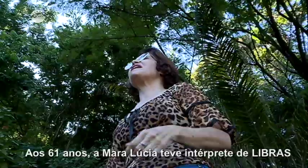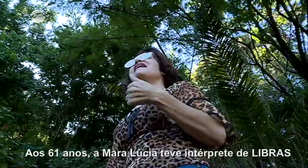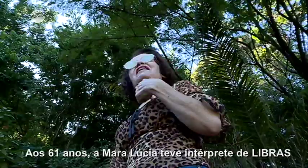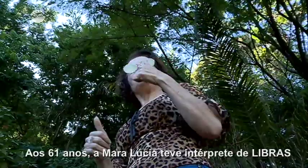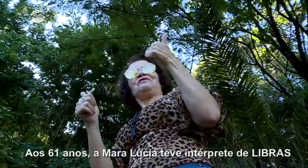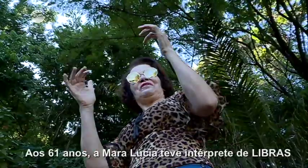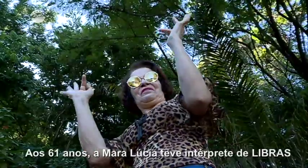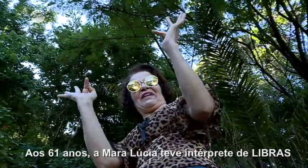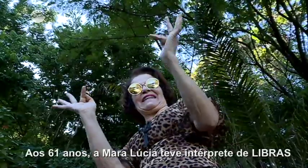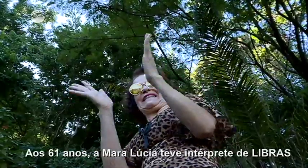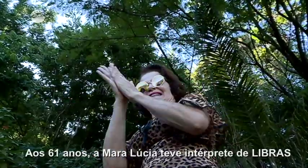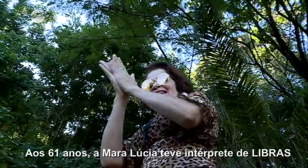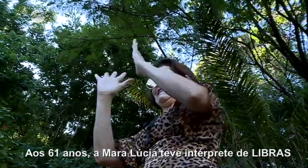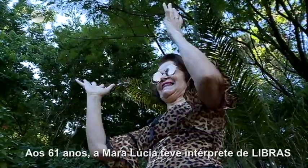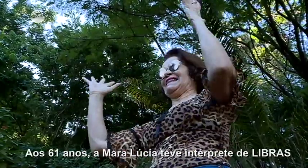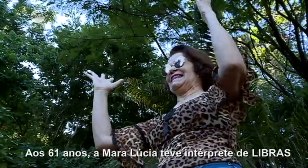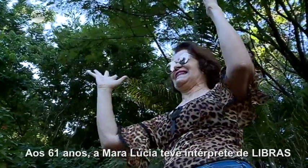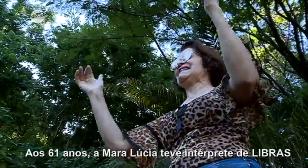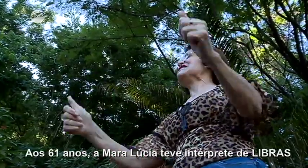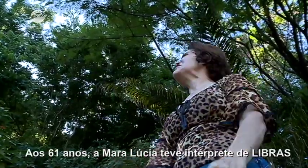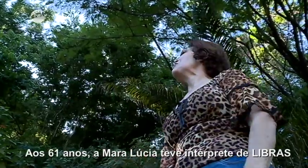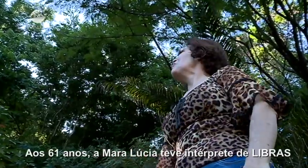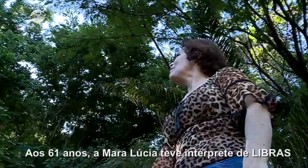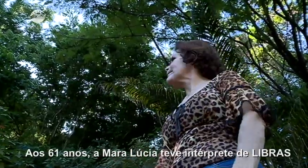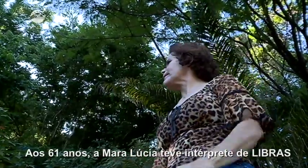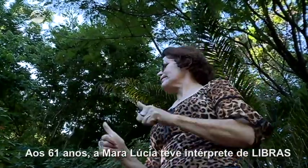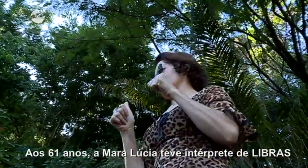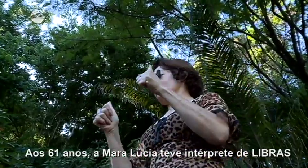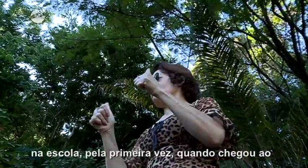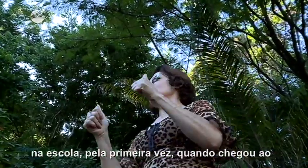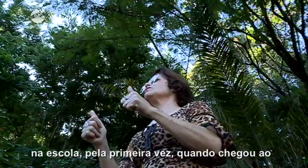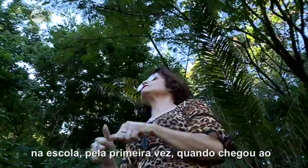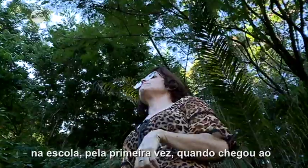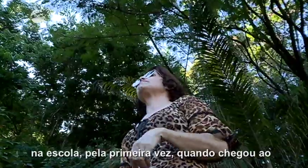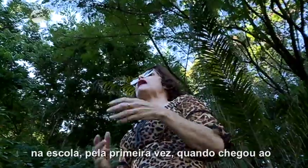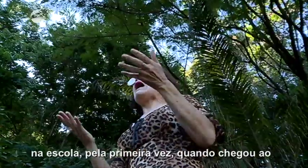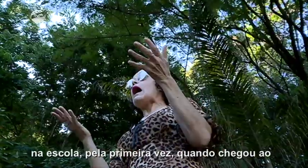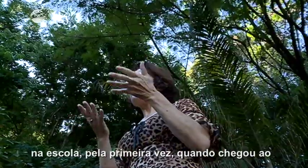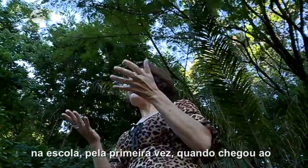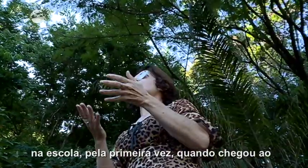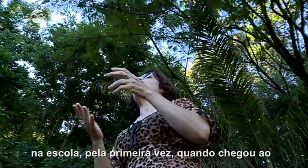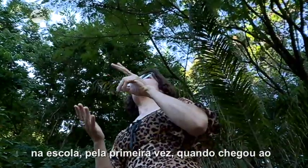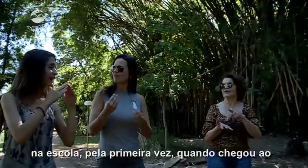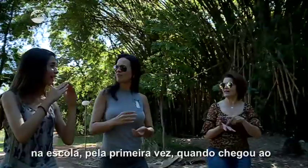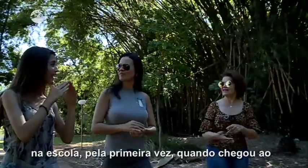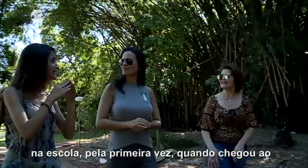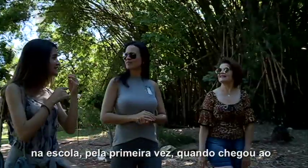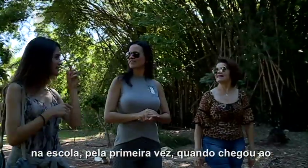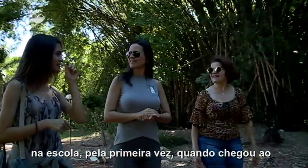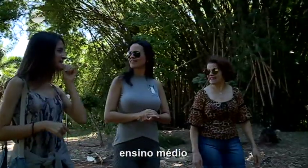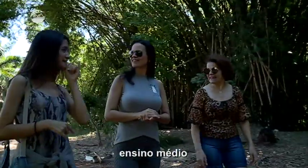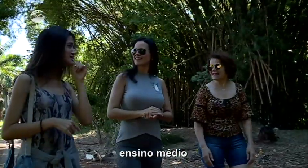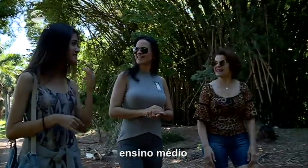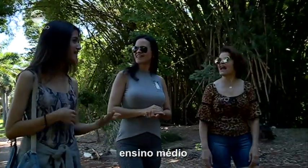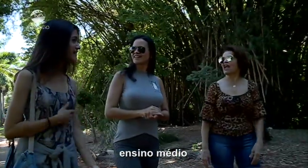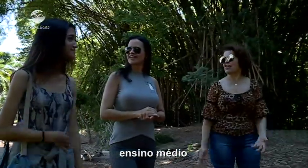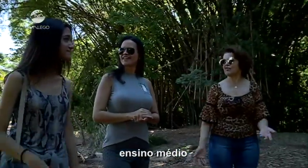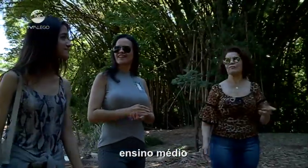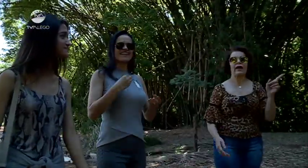Aos 61 anos, a Mara Lúcia teve intérprete de Libras na escola pela primeira vez quando chegou ao ensino médio.